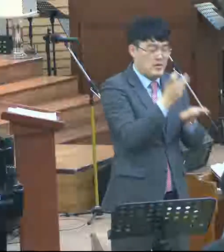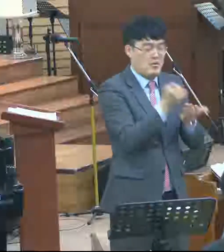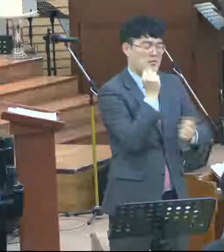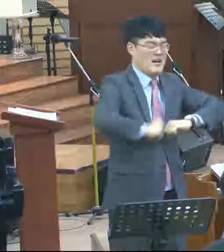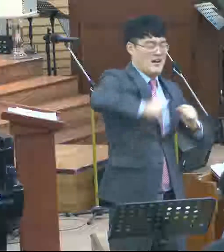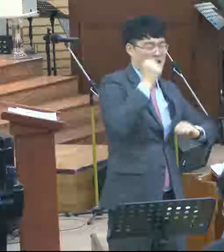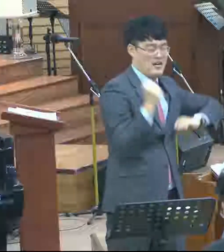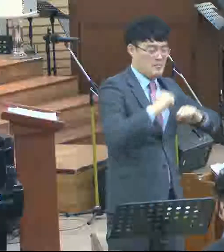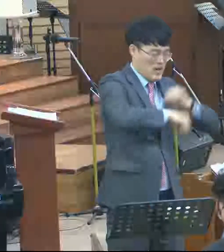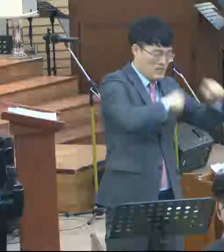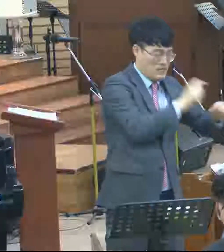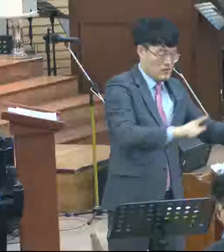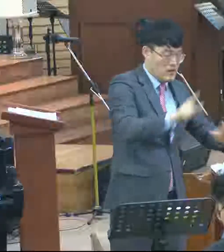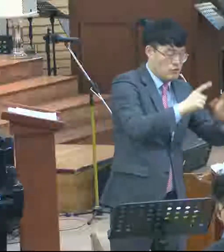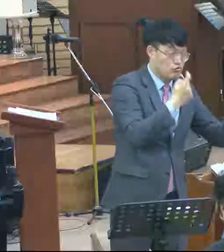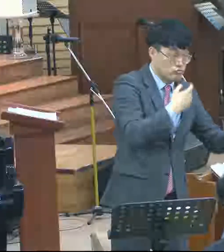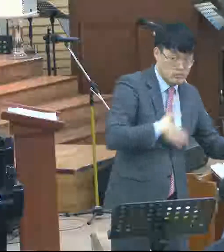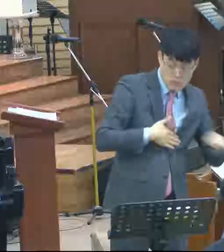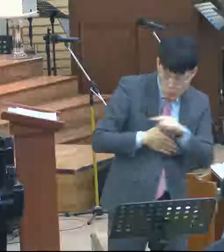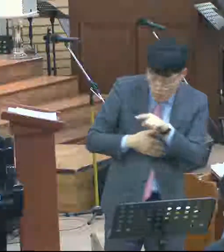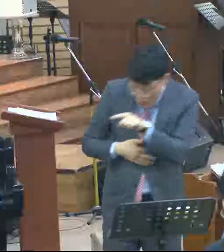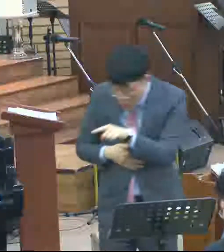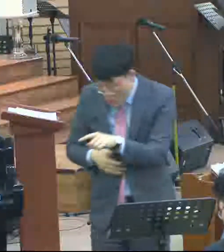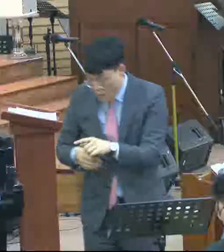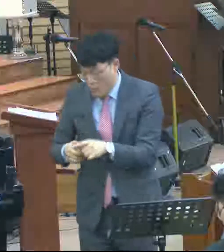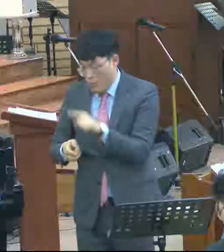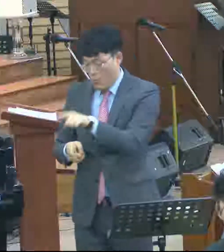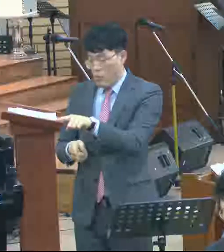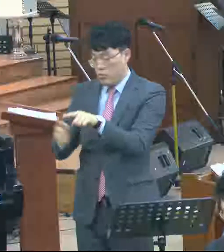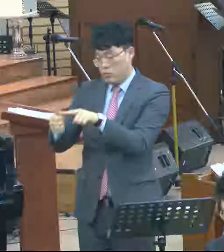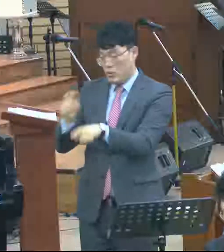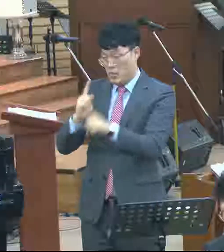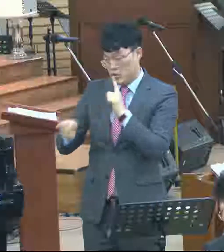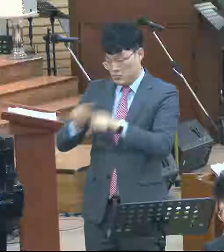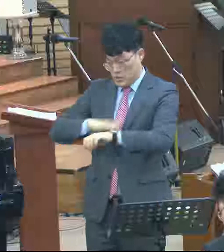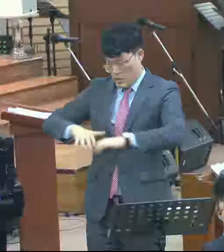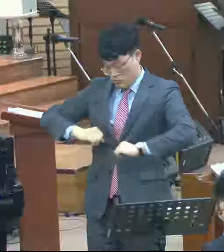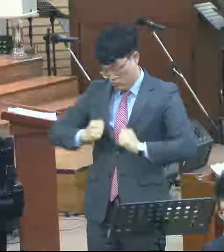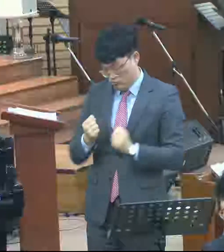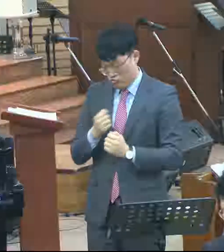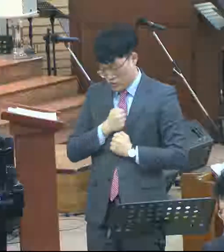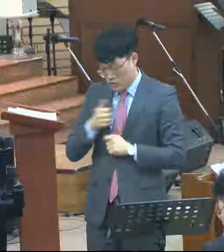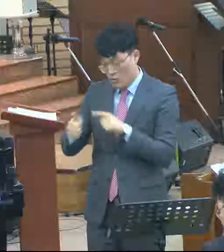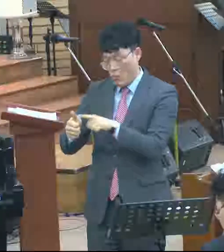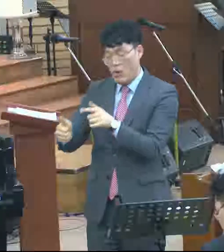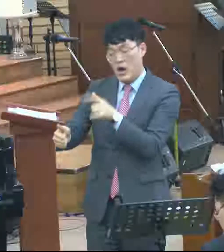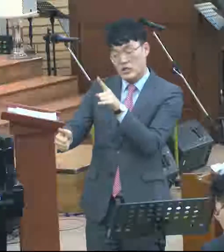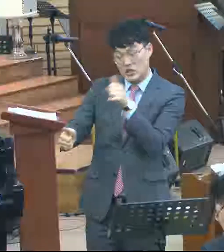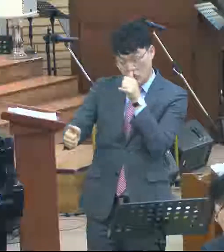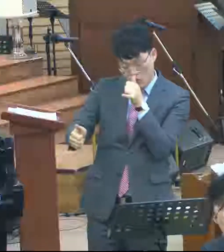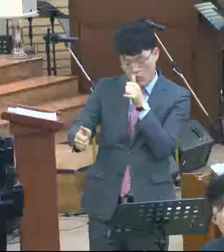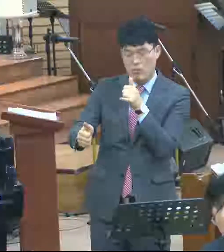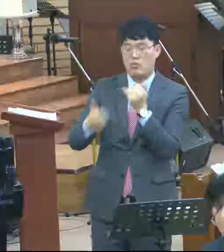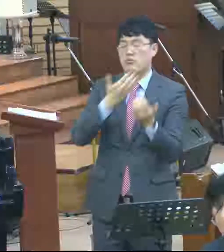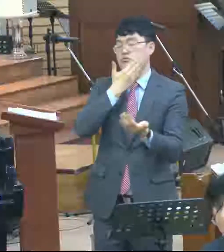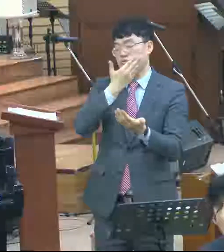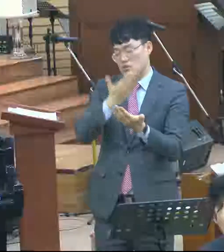같은 농부가 하나 있었다니 참 나봇이 귀하다, 이렇게 전적으로 우리는 소중하게